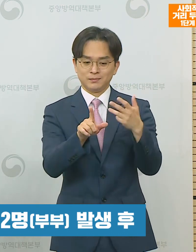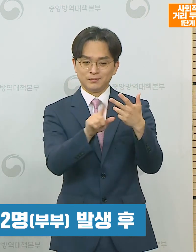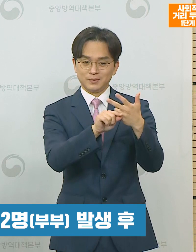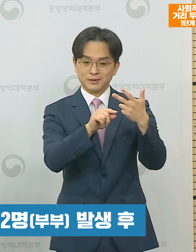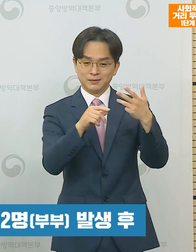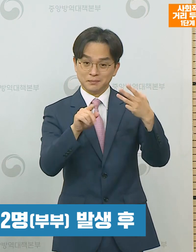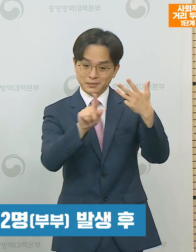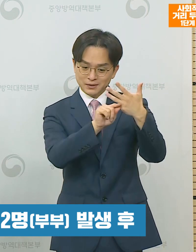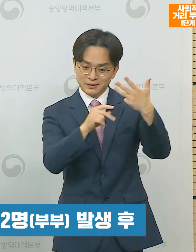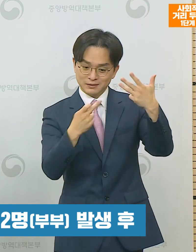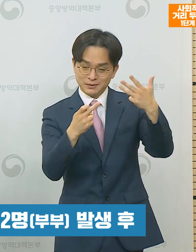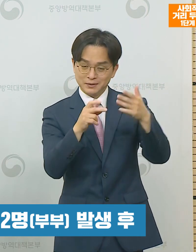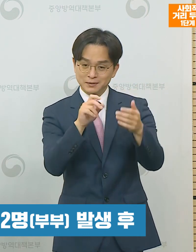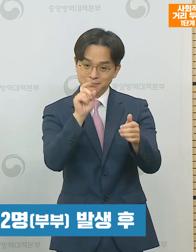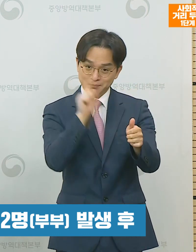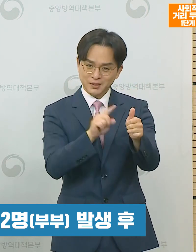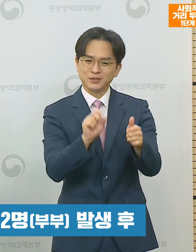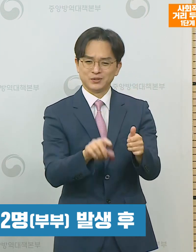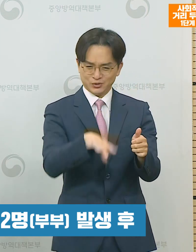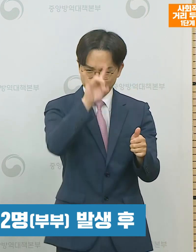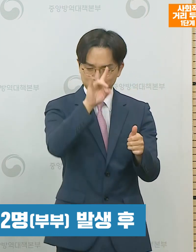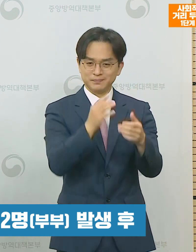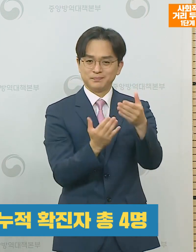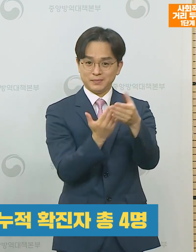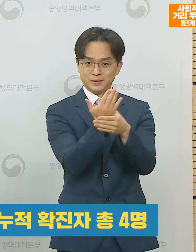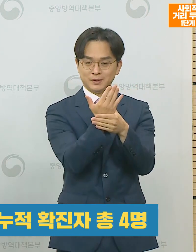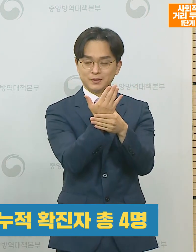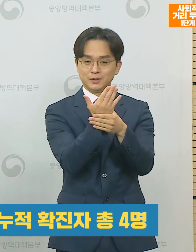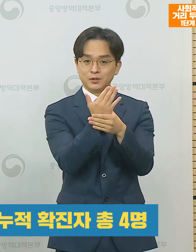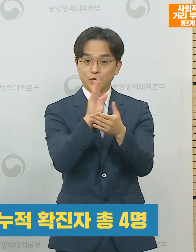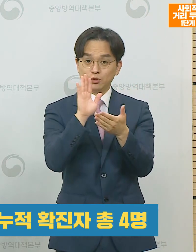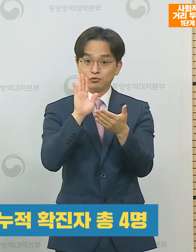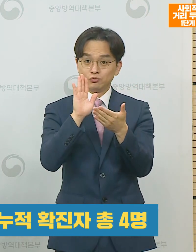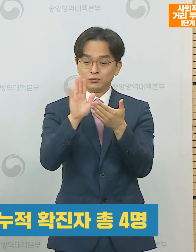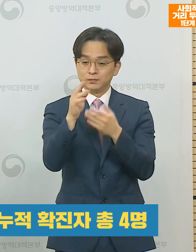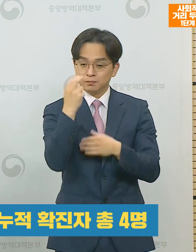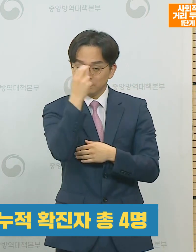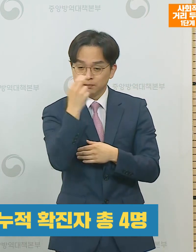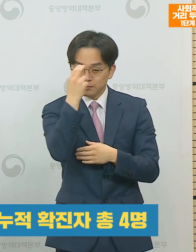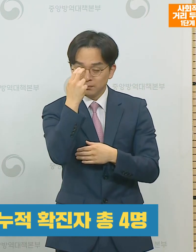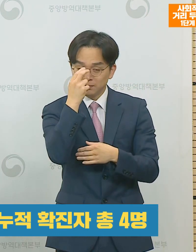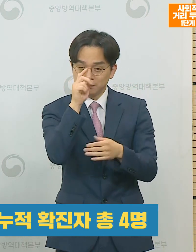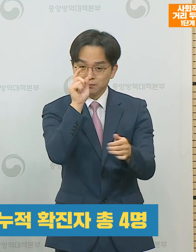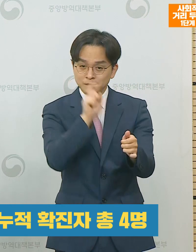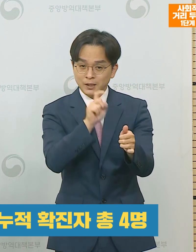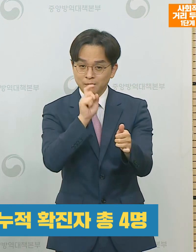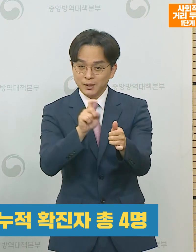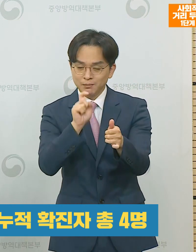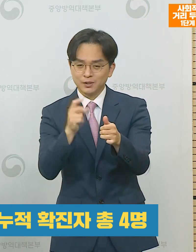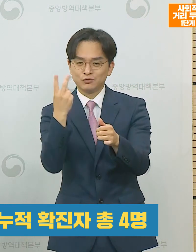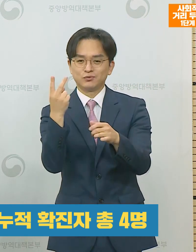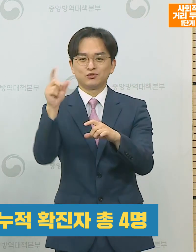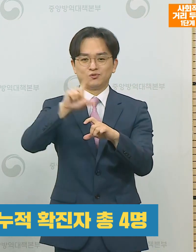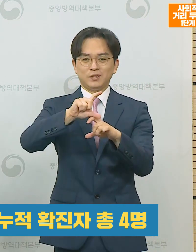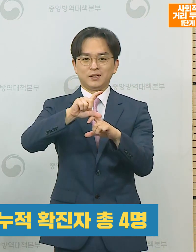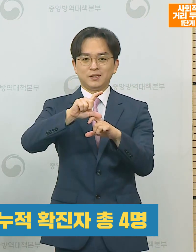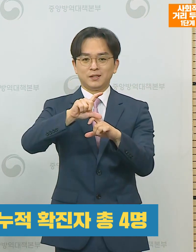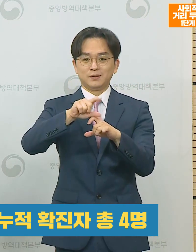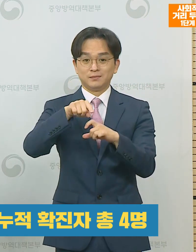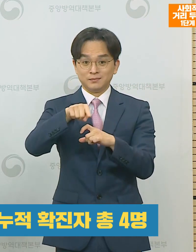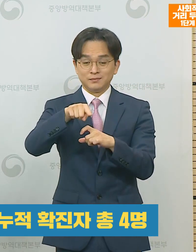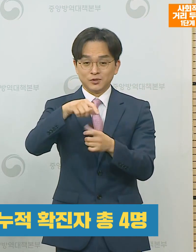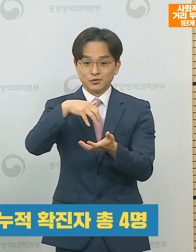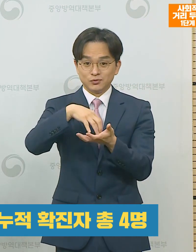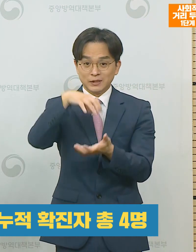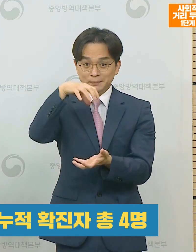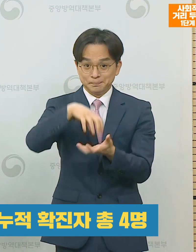첫 확진자 2명이 발생한 이후에 추가적인 역학조사 결과 가족 2명이 추가로 확진되어 현재까지